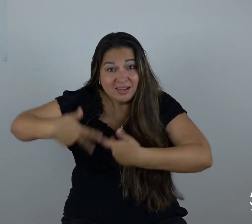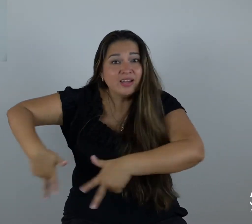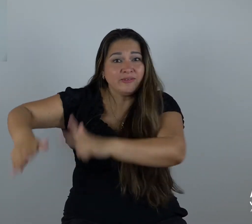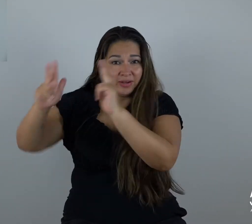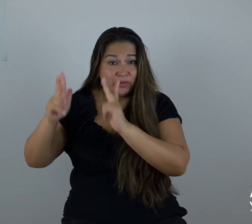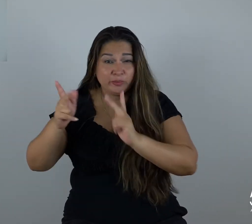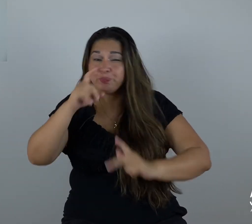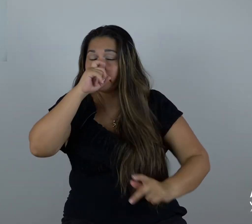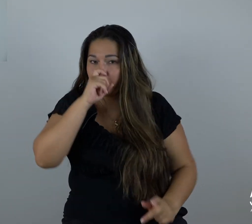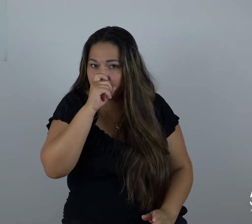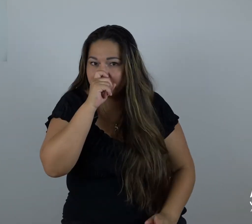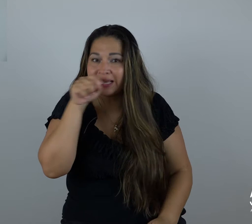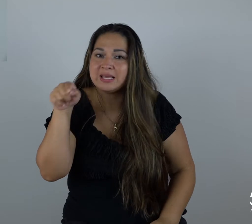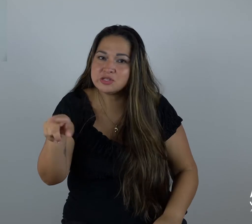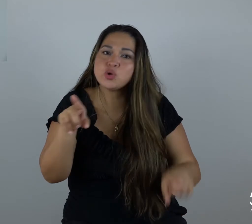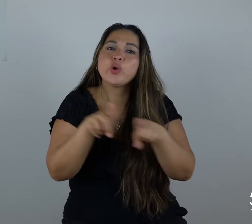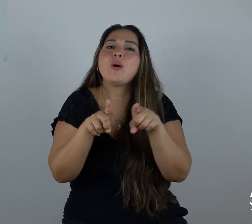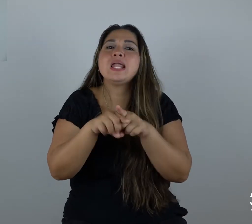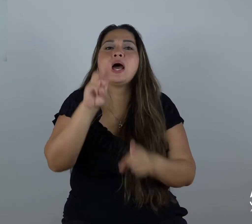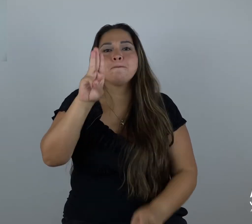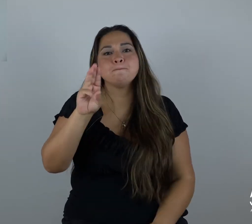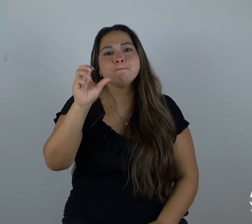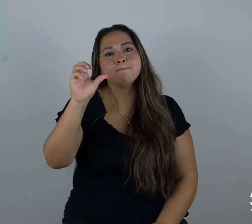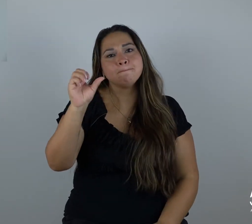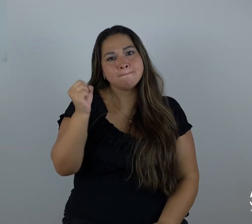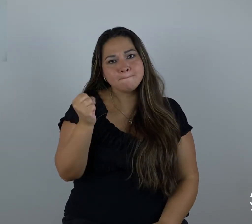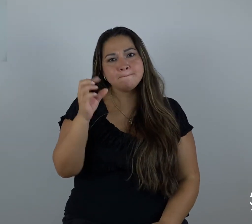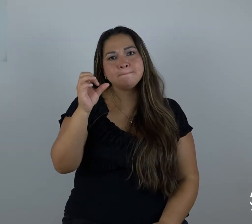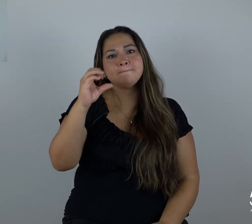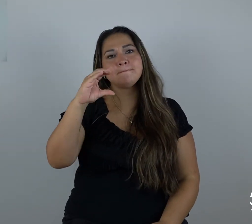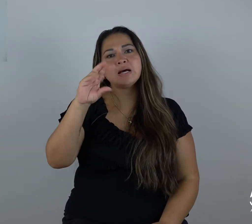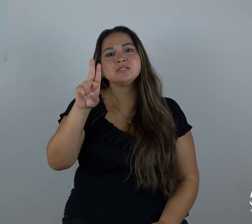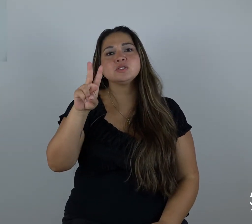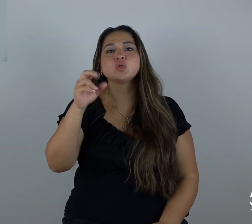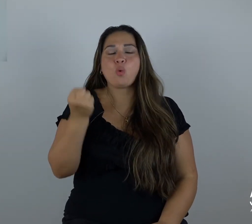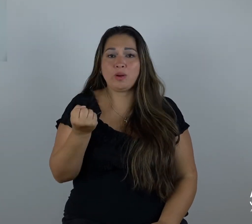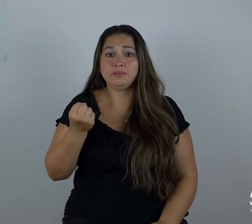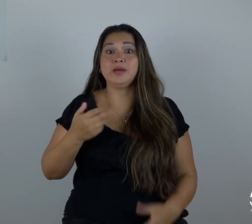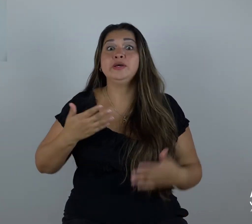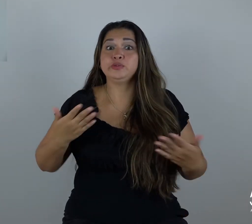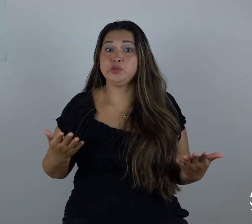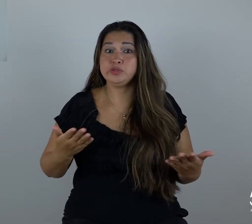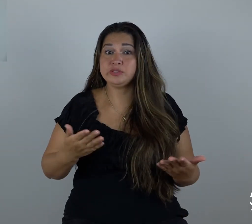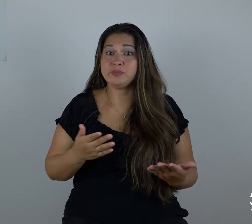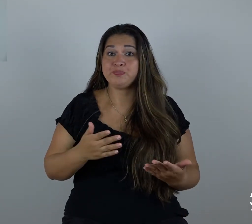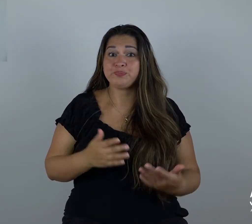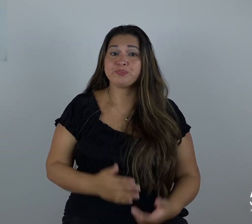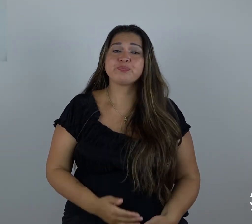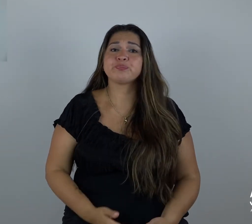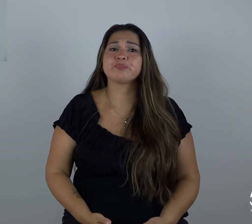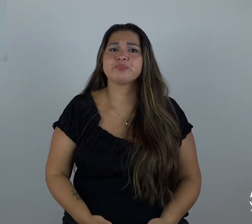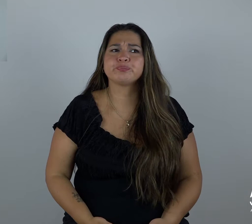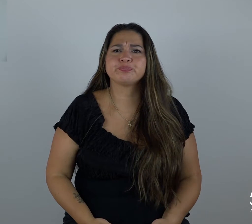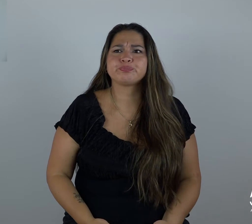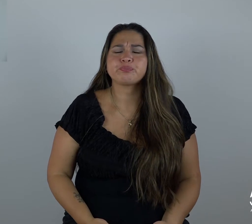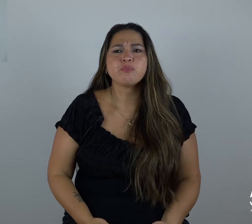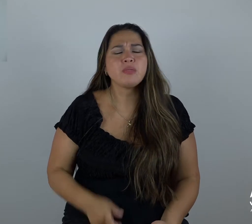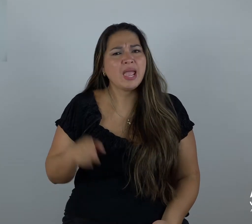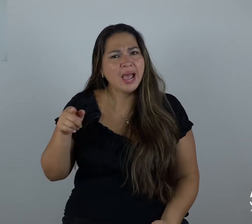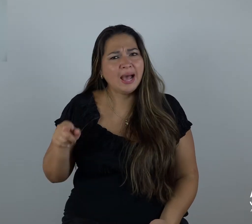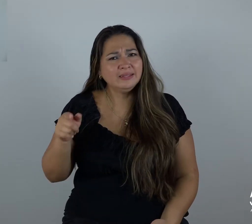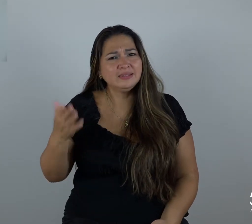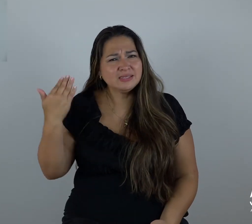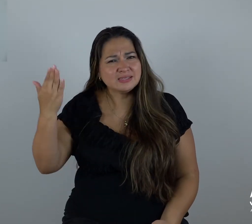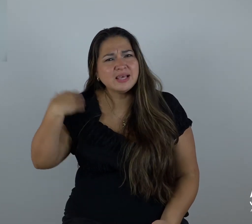sangre, cuando hablamos del cordero, de lo que está hablando el apóstol Pablo, se está refiriendo a la última de las plagas,